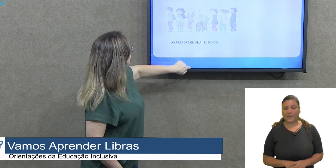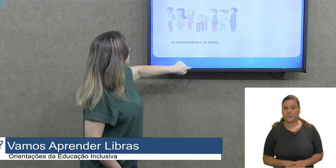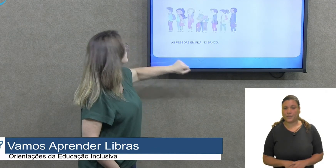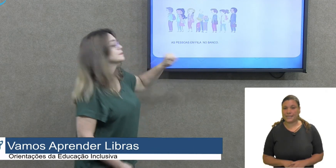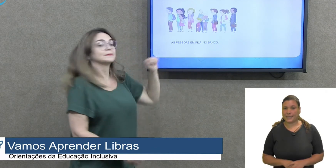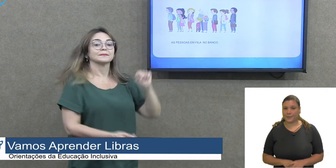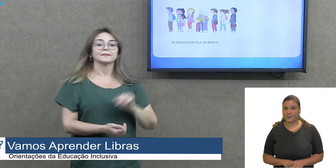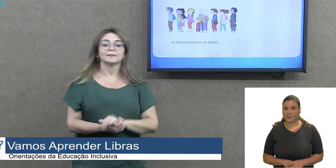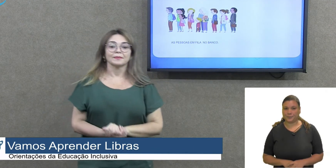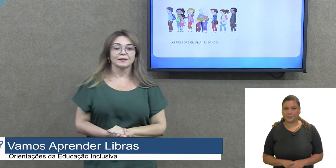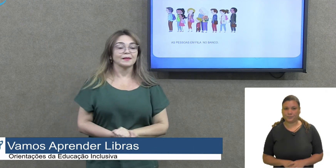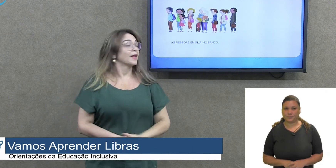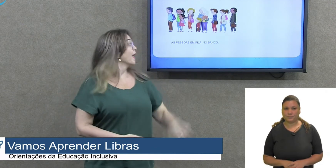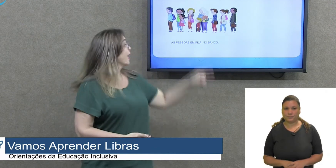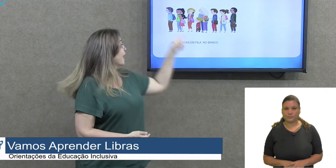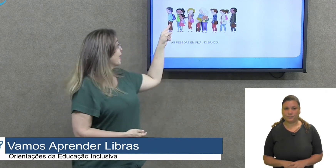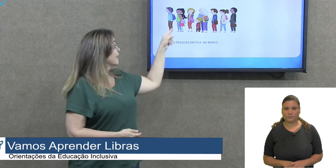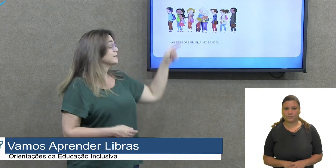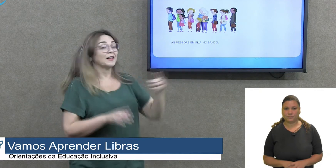Mais um exemplo.